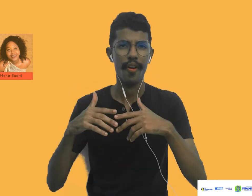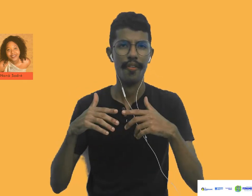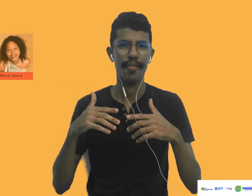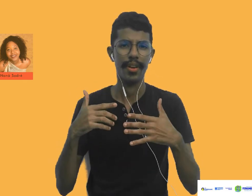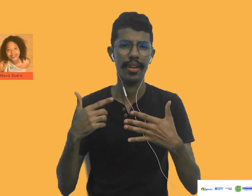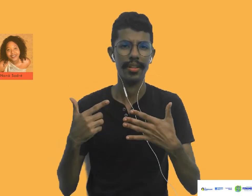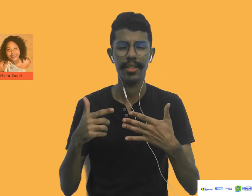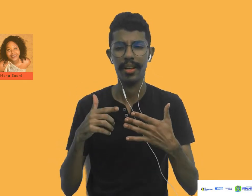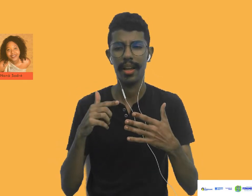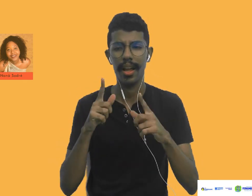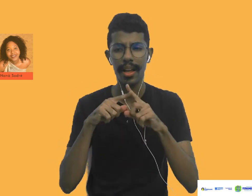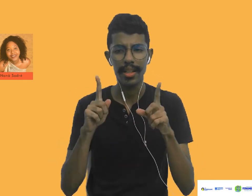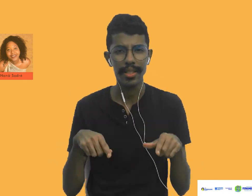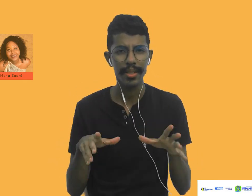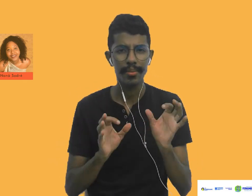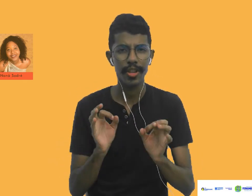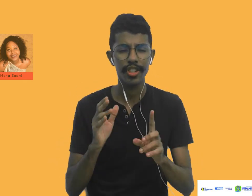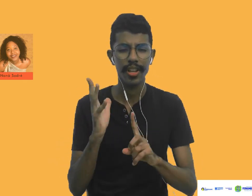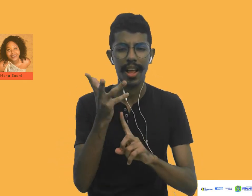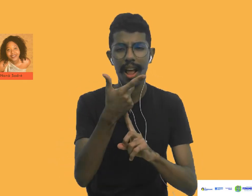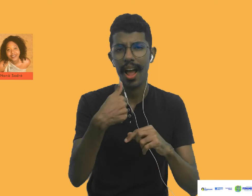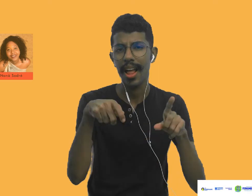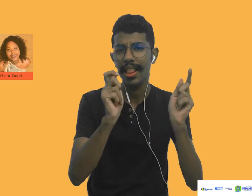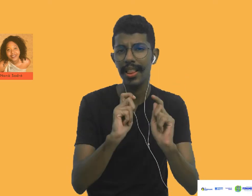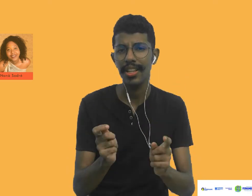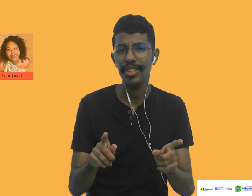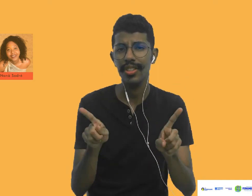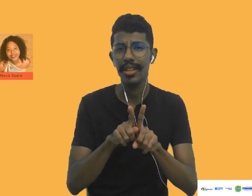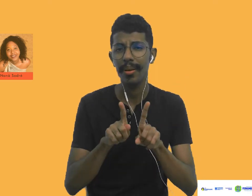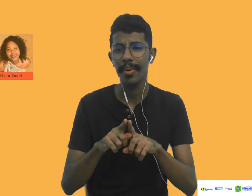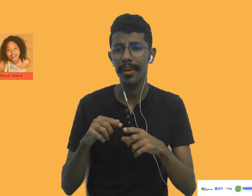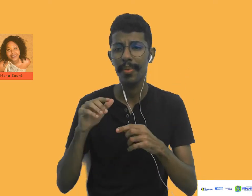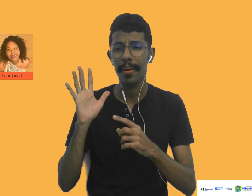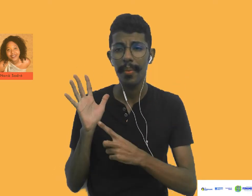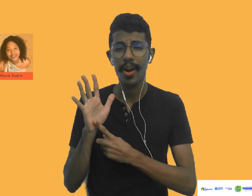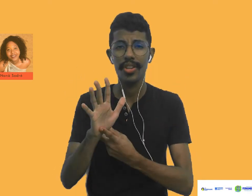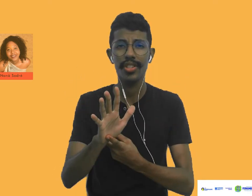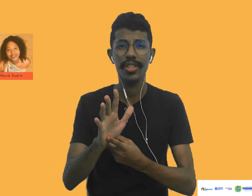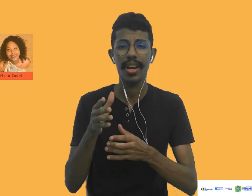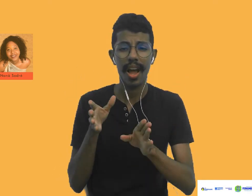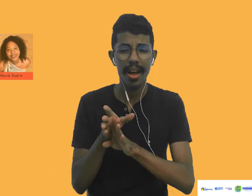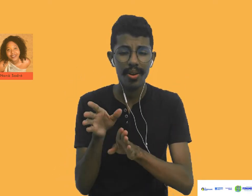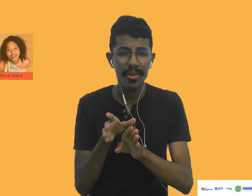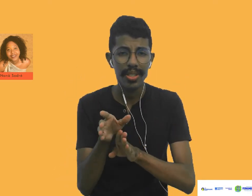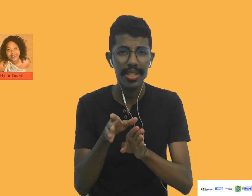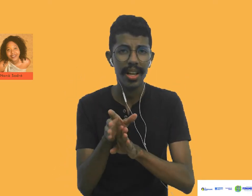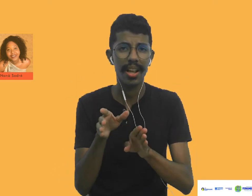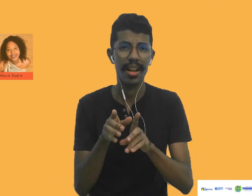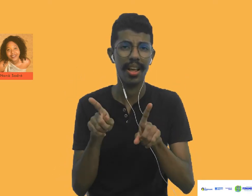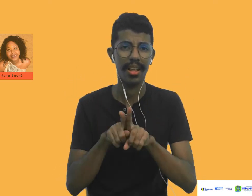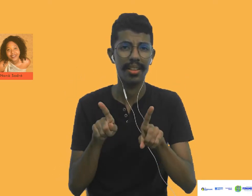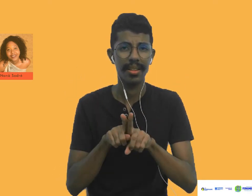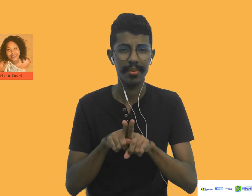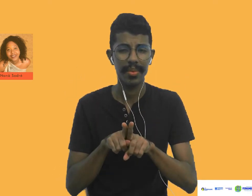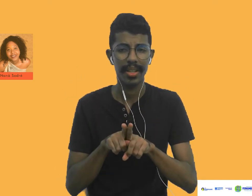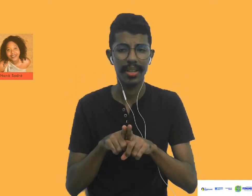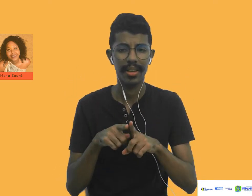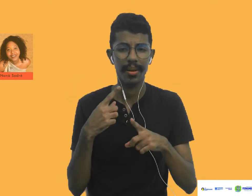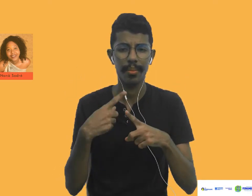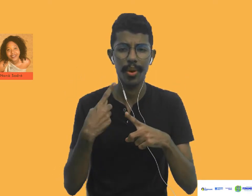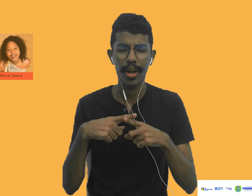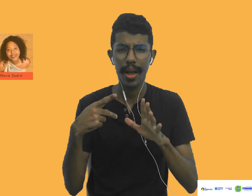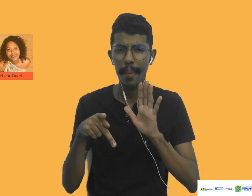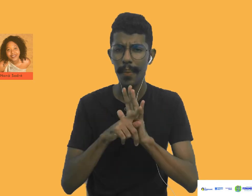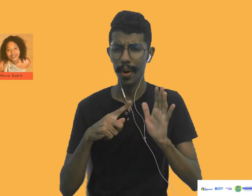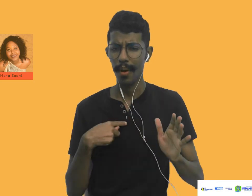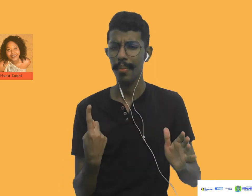né? A gente desenvolve esse trabalho artisticamente também com esse olhar, né? Com esse olhar também, que é tão